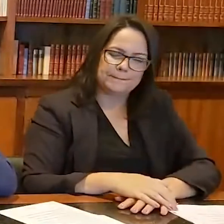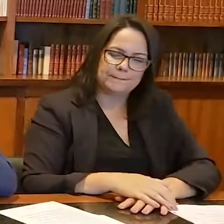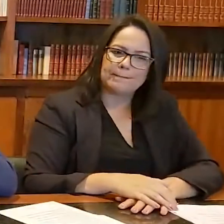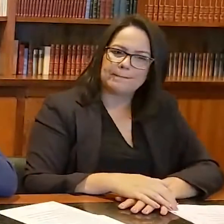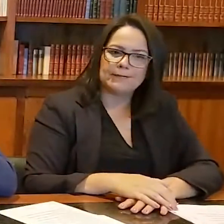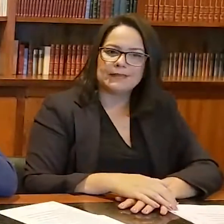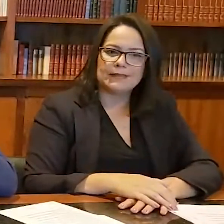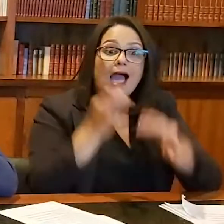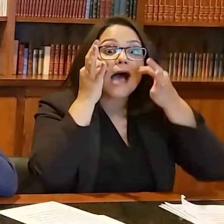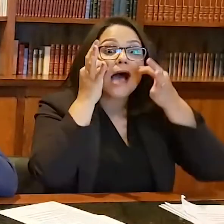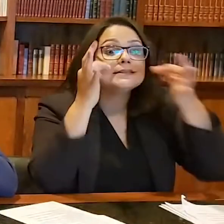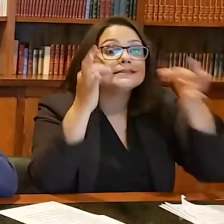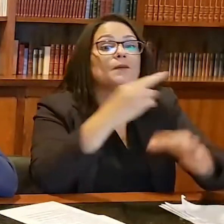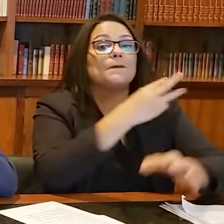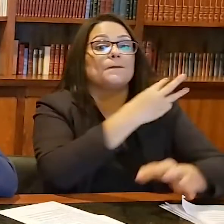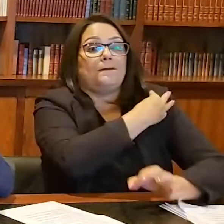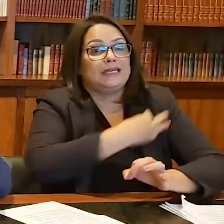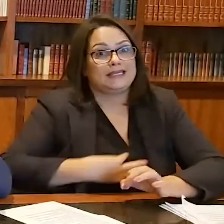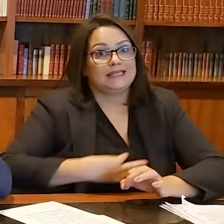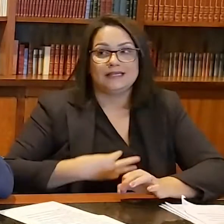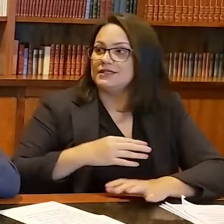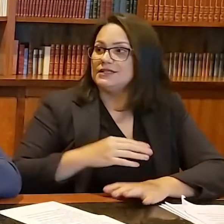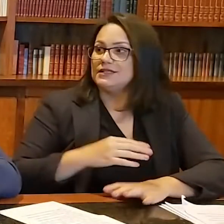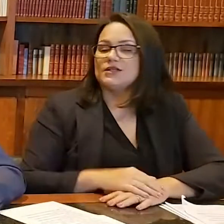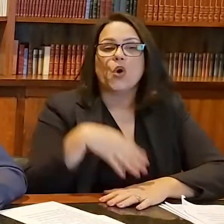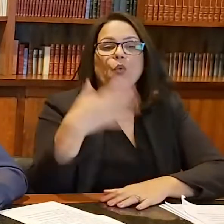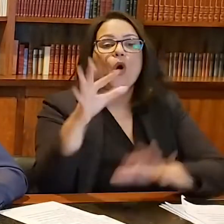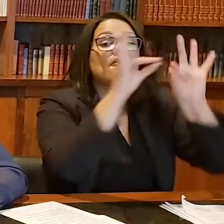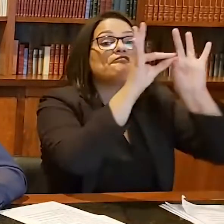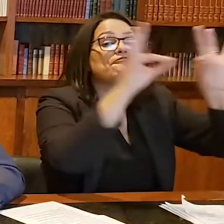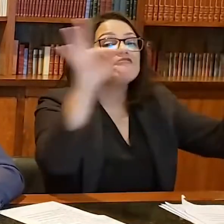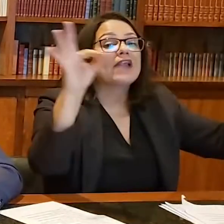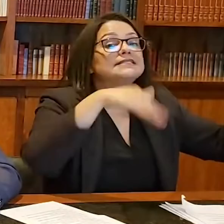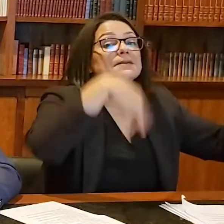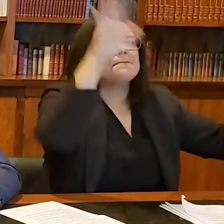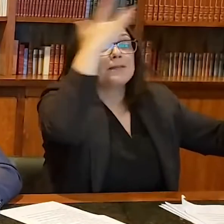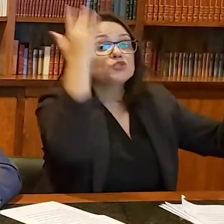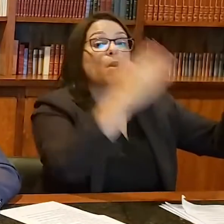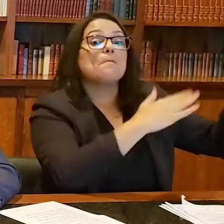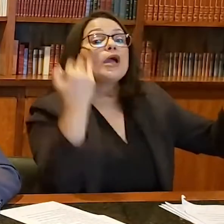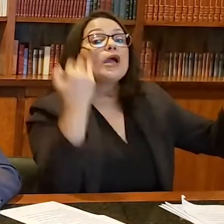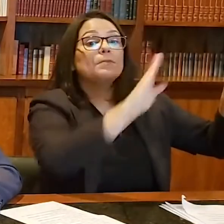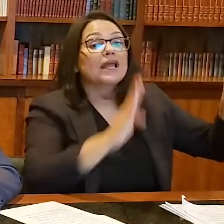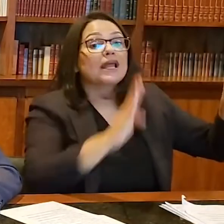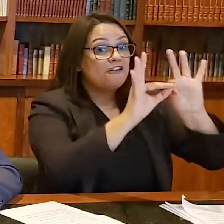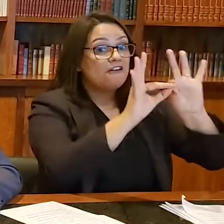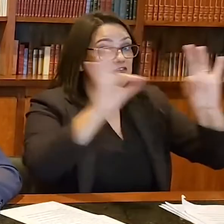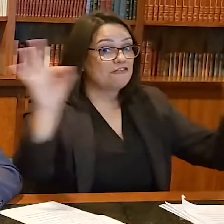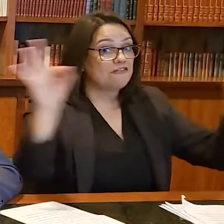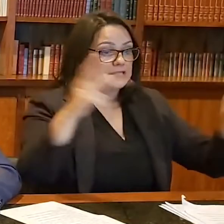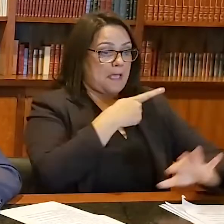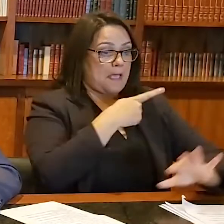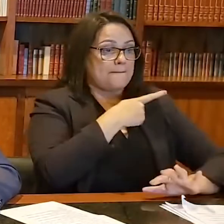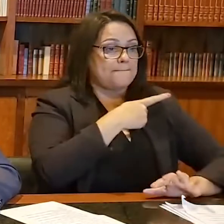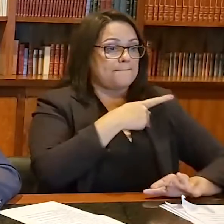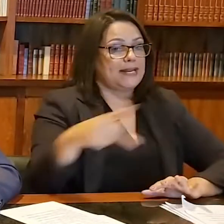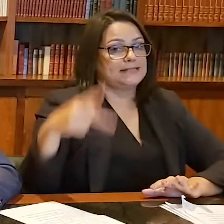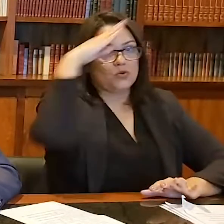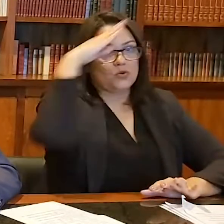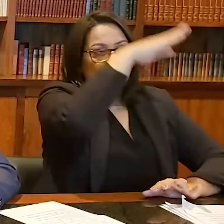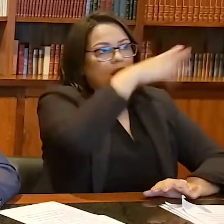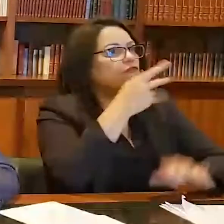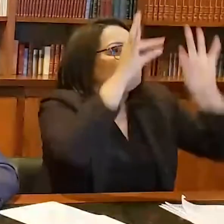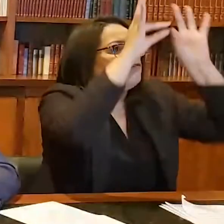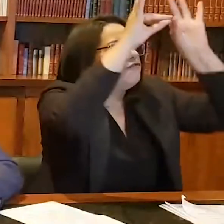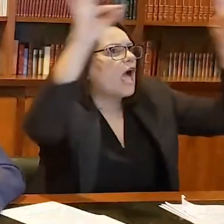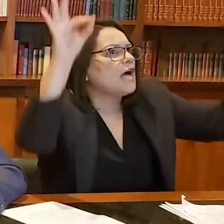Atenção aí, ministro. Qual dessas frases que mais matou gente no Brasil? Frase do presidente Jair Bolsonaro. E botou várias frases